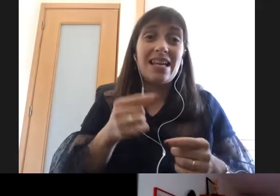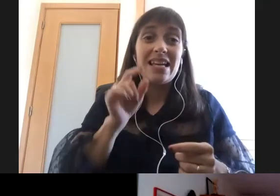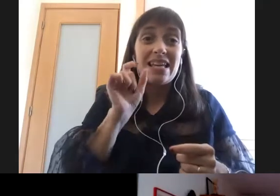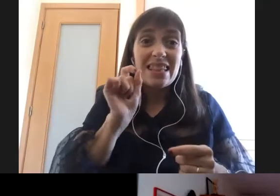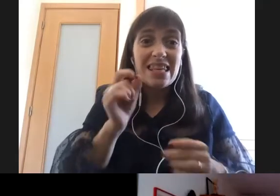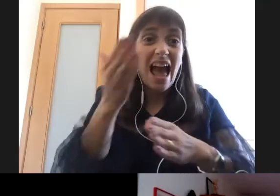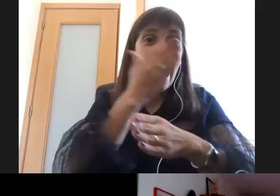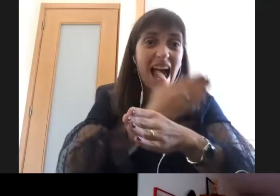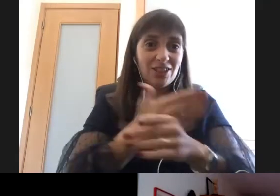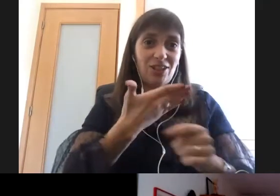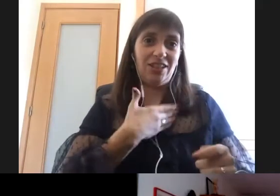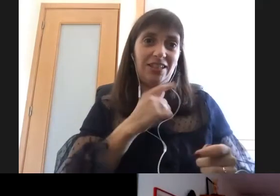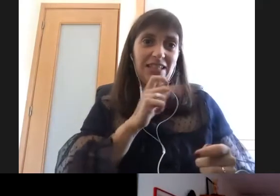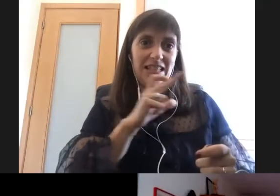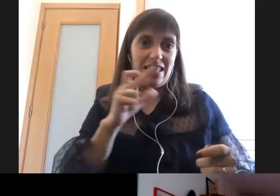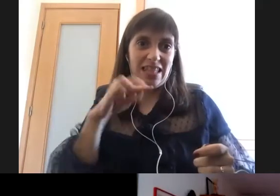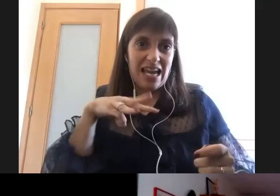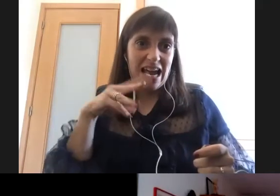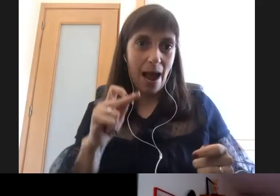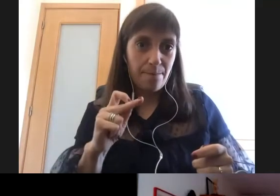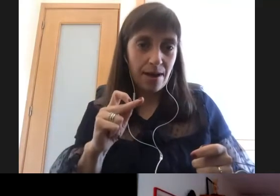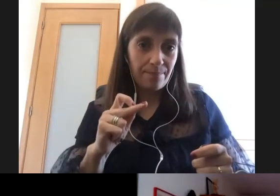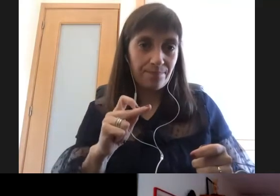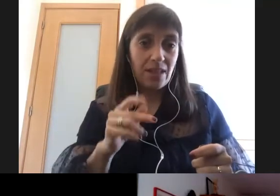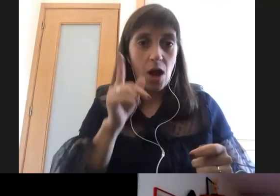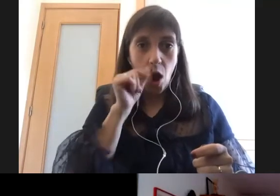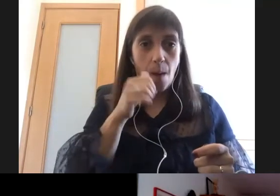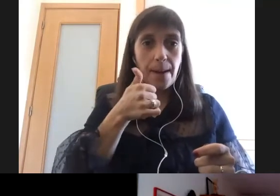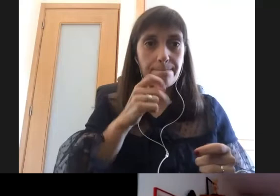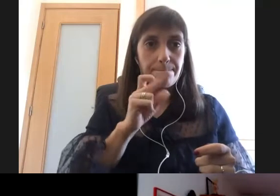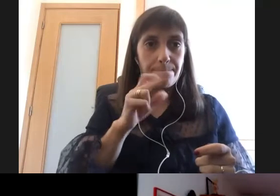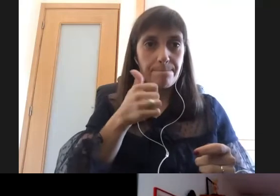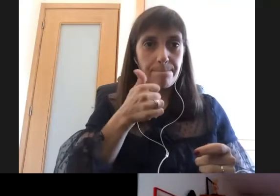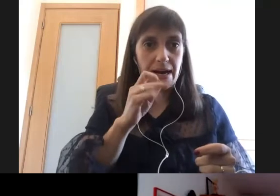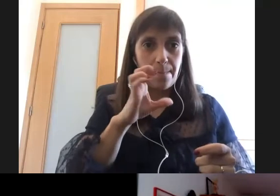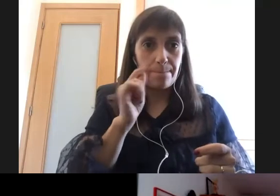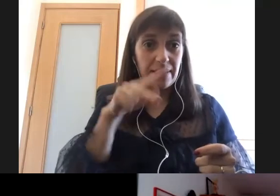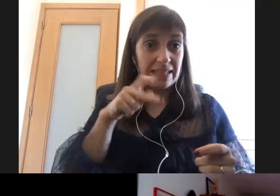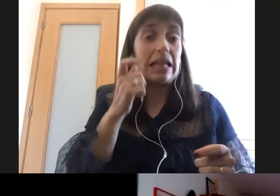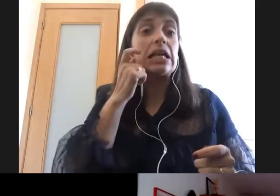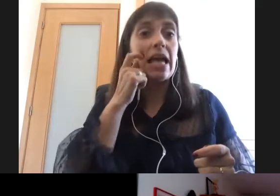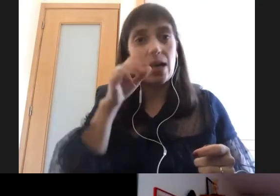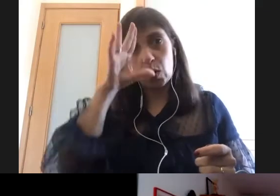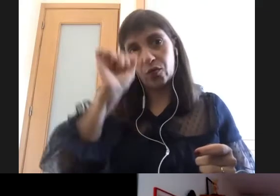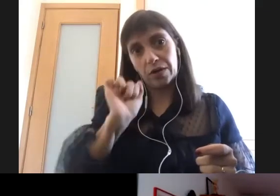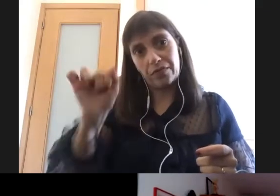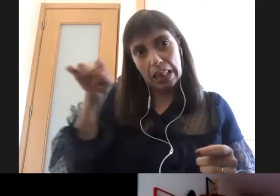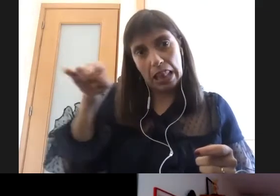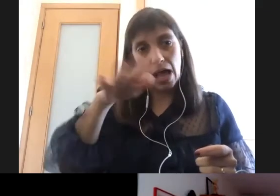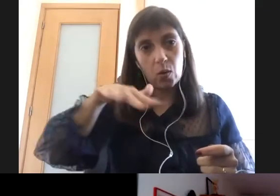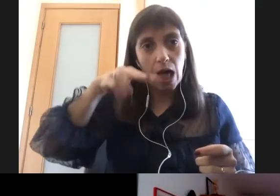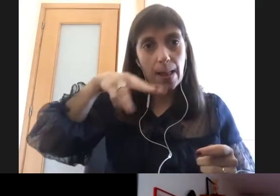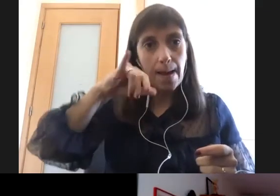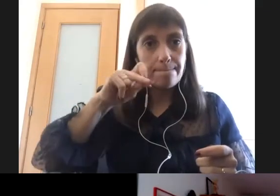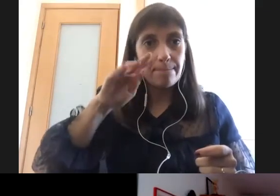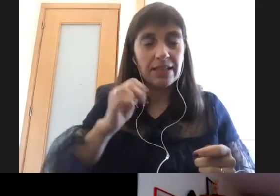derrama, o Visconde de Barbacena, que era o governador em Minas Gerais, suspende a